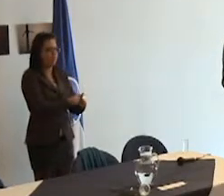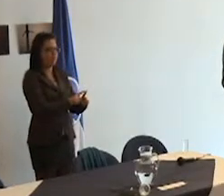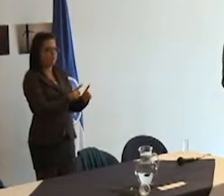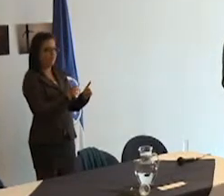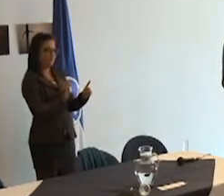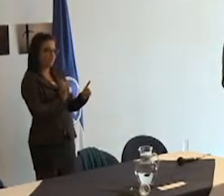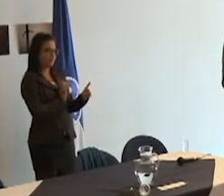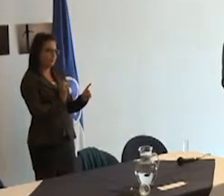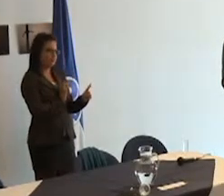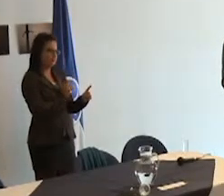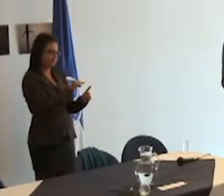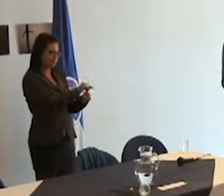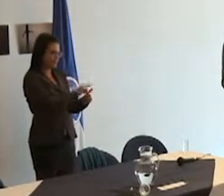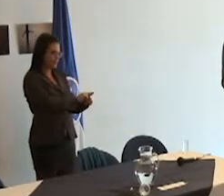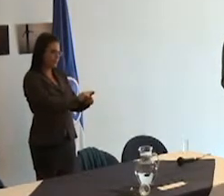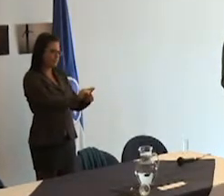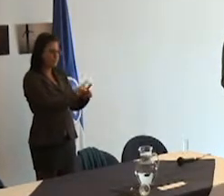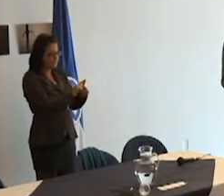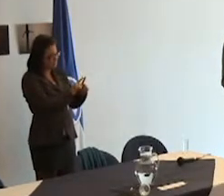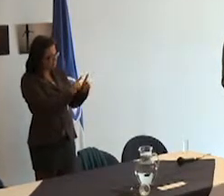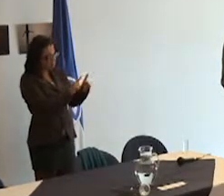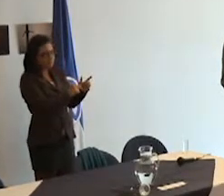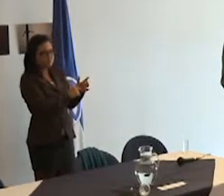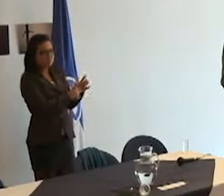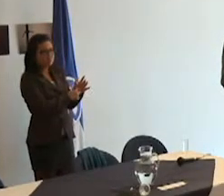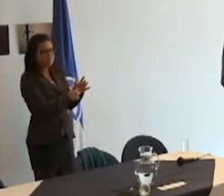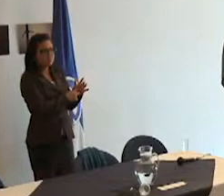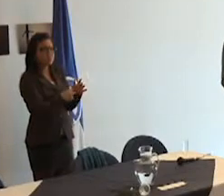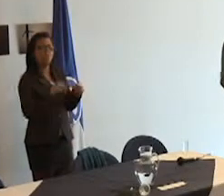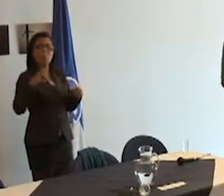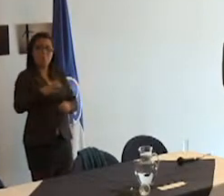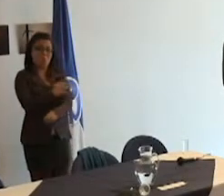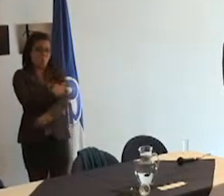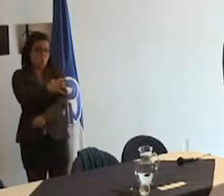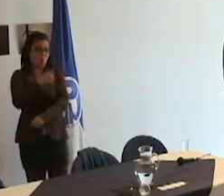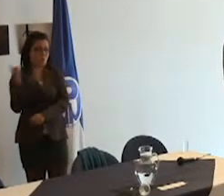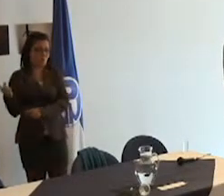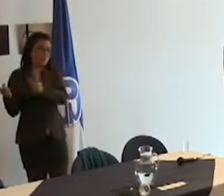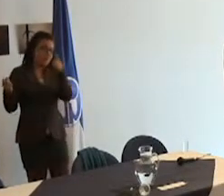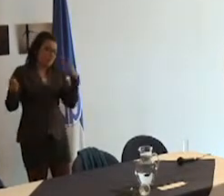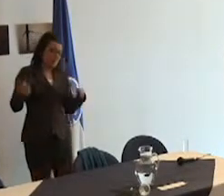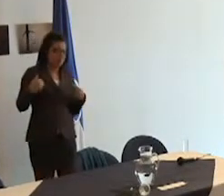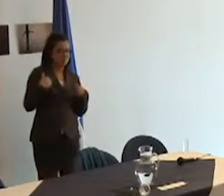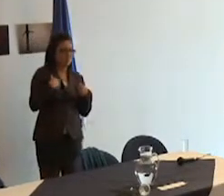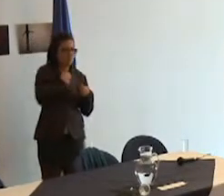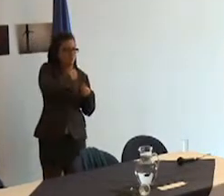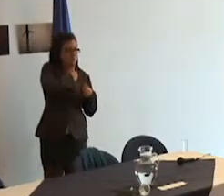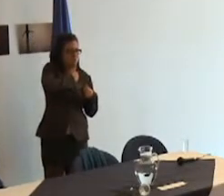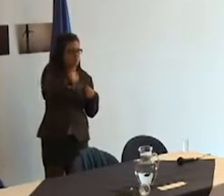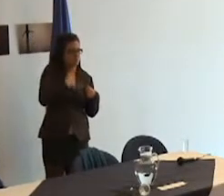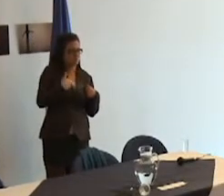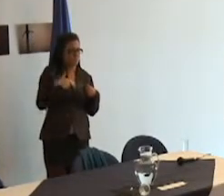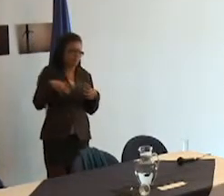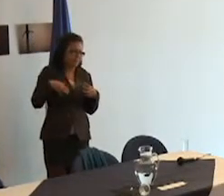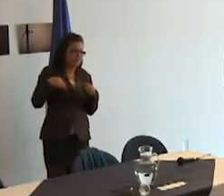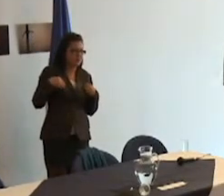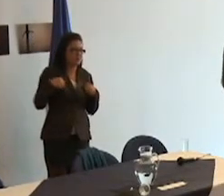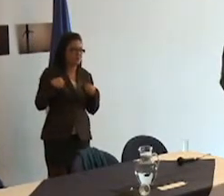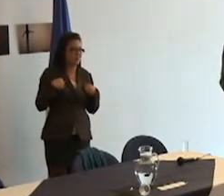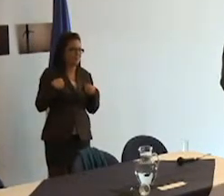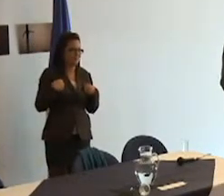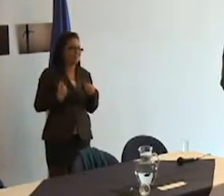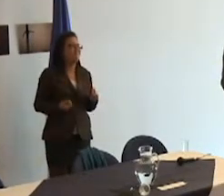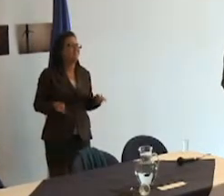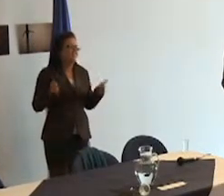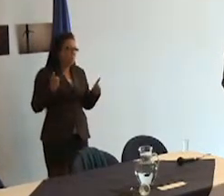El diferente entonces es el que está del otro lado del poder, el que lo sufre, el que lo tiene que asumir, pero